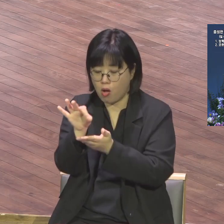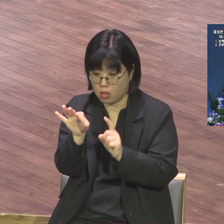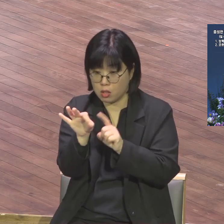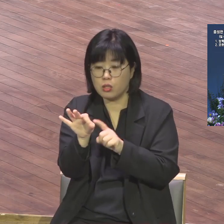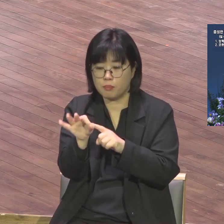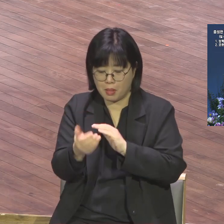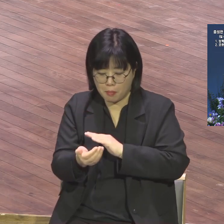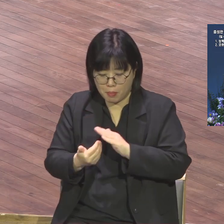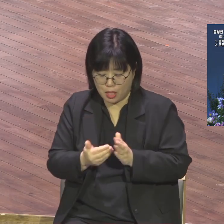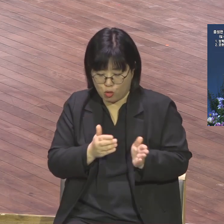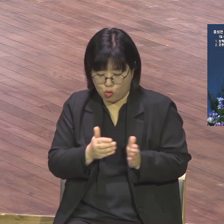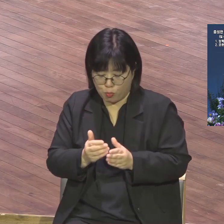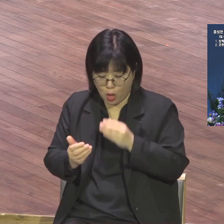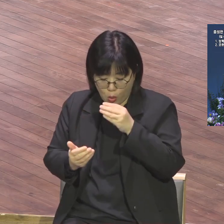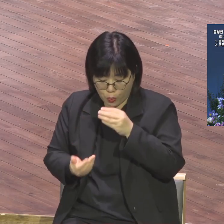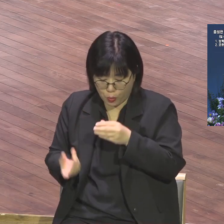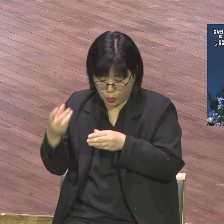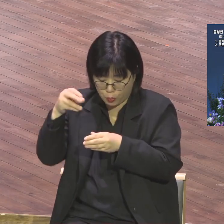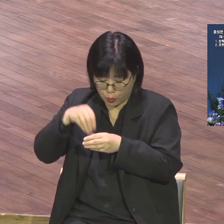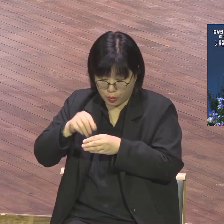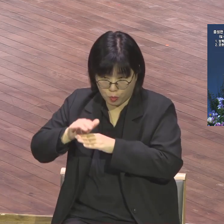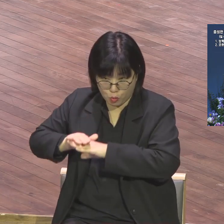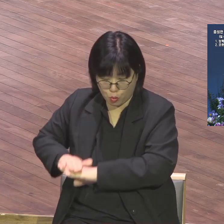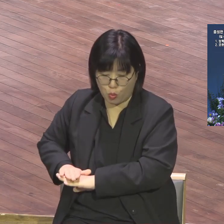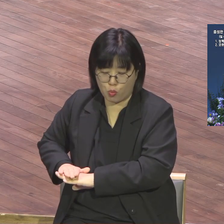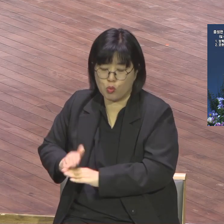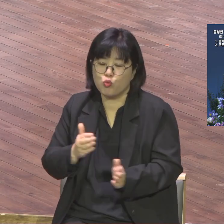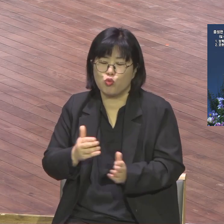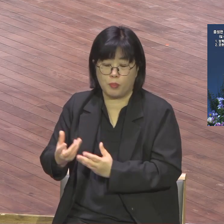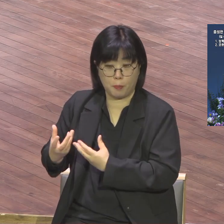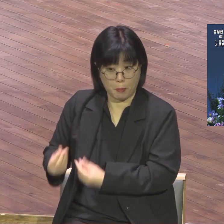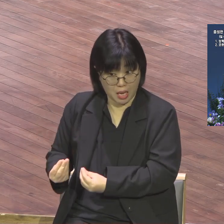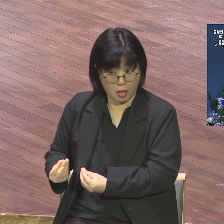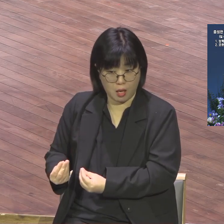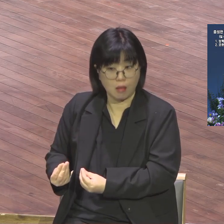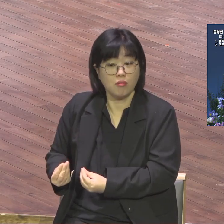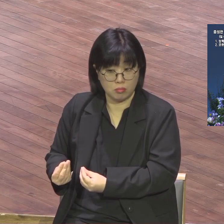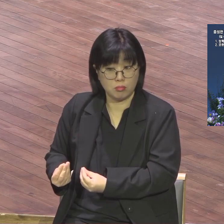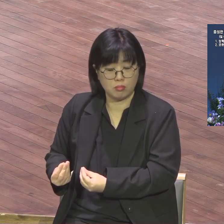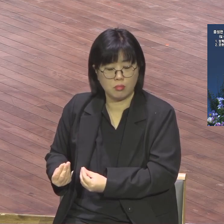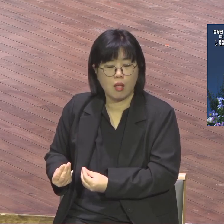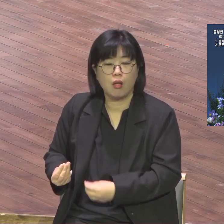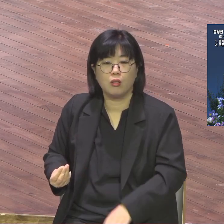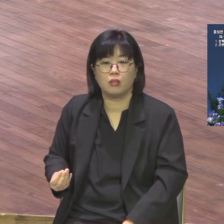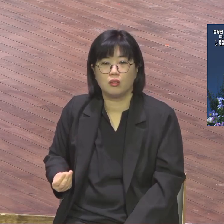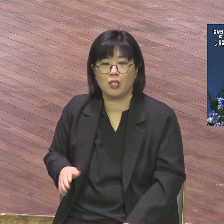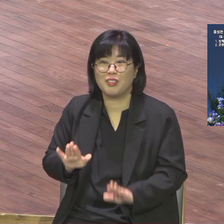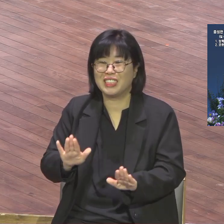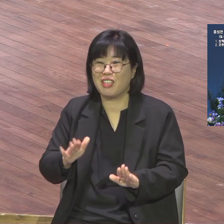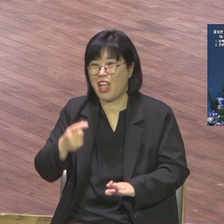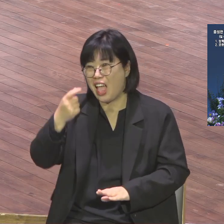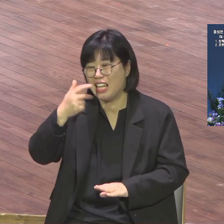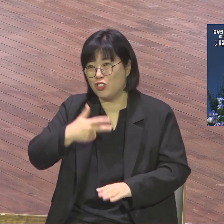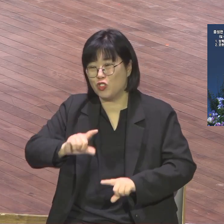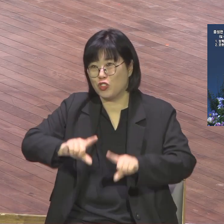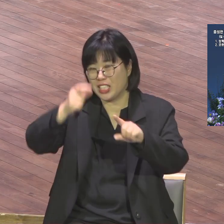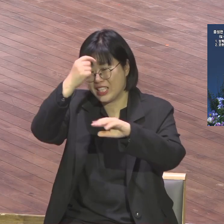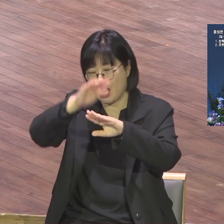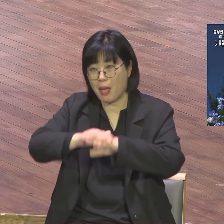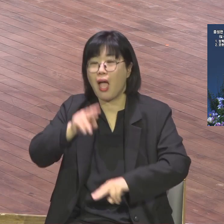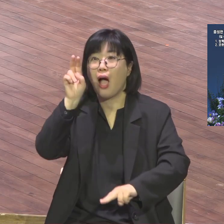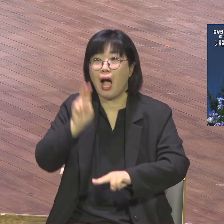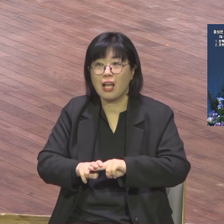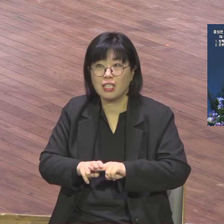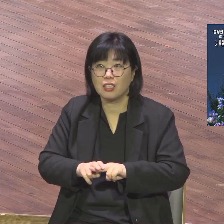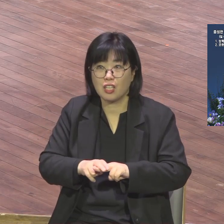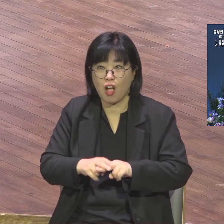앞에 드릴 예물을 다 준비해서 나온 겁니다. 주님 미리 준비하라 그랬거든요. 바울이